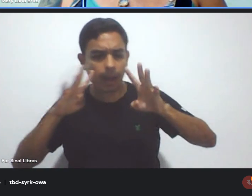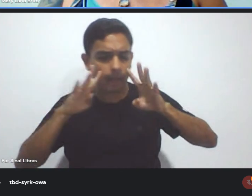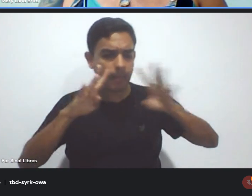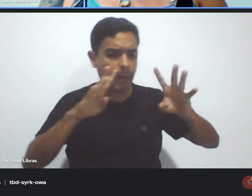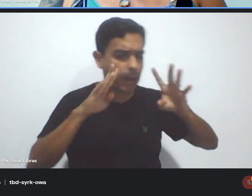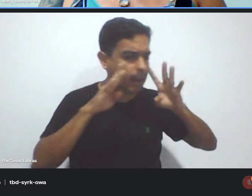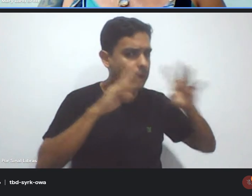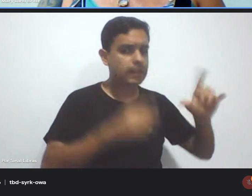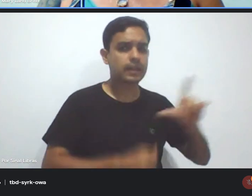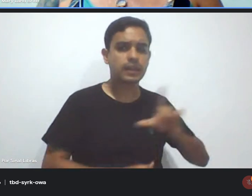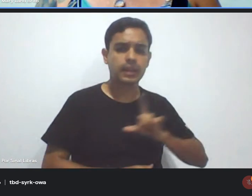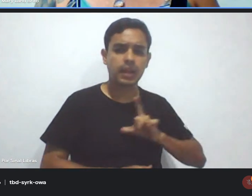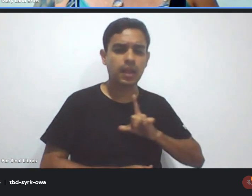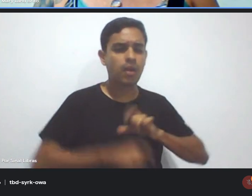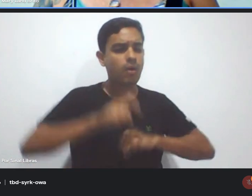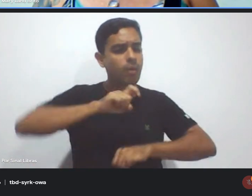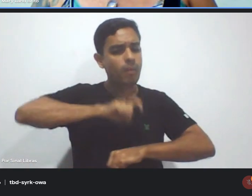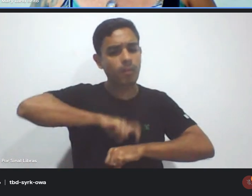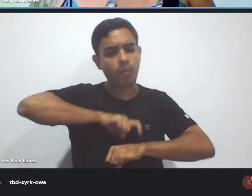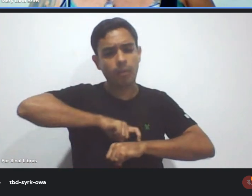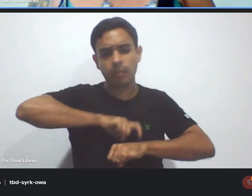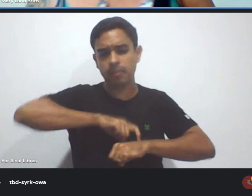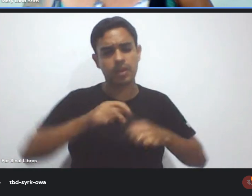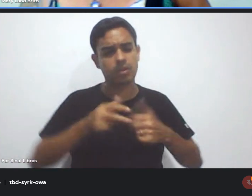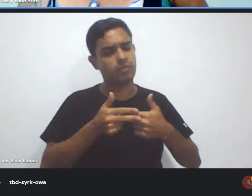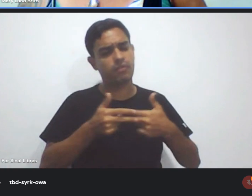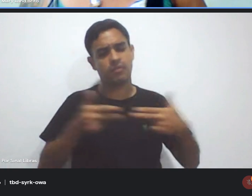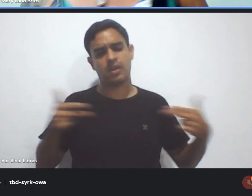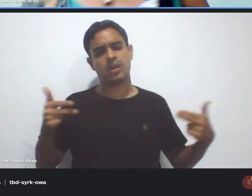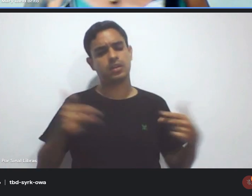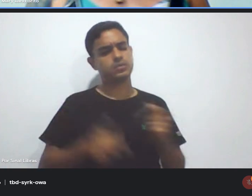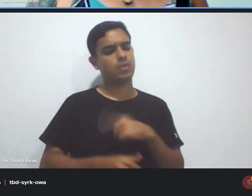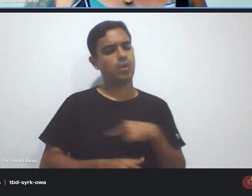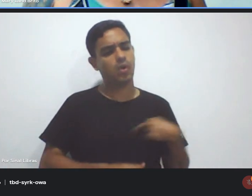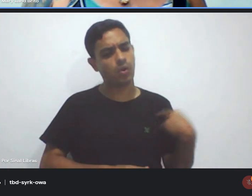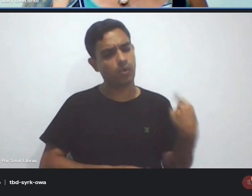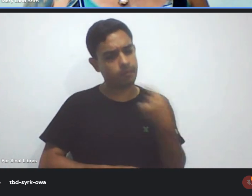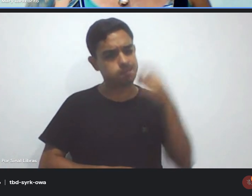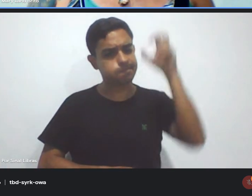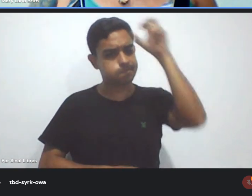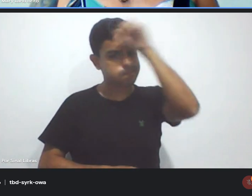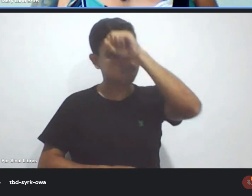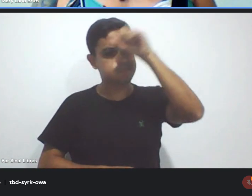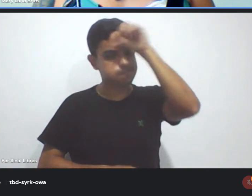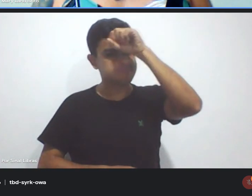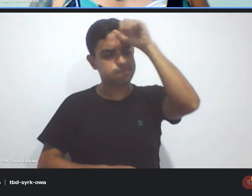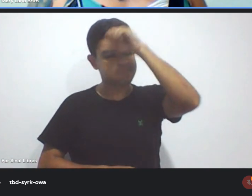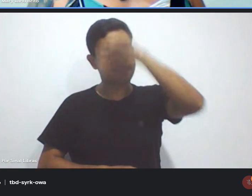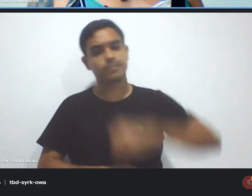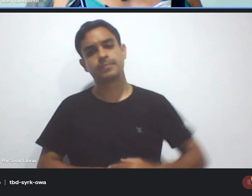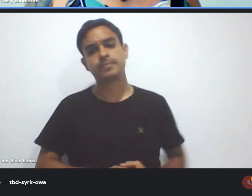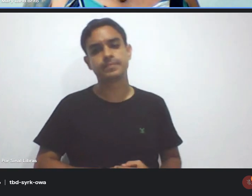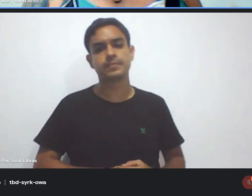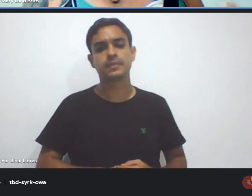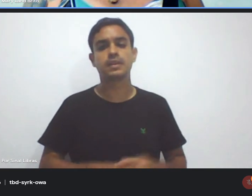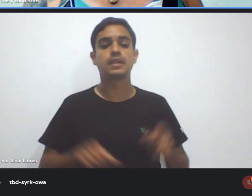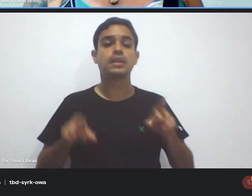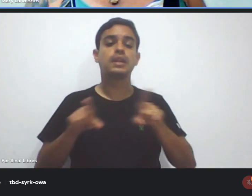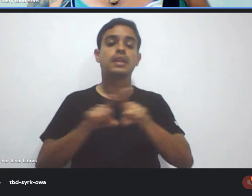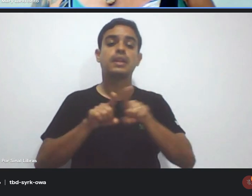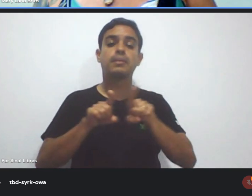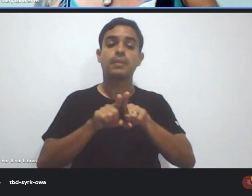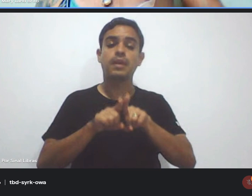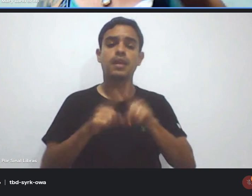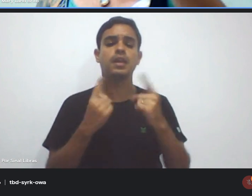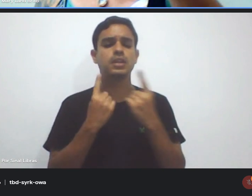São vários momentos que a gente já teve, já aprendeu. Então, aqui, até acabamos contemplando também nos nossos diálogos